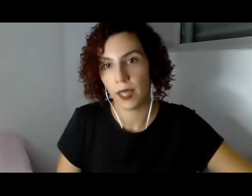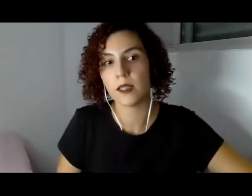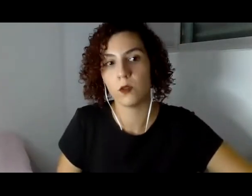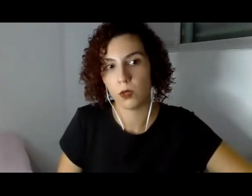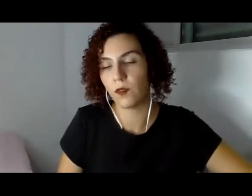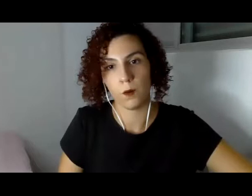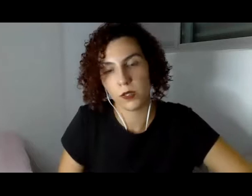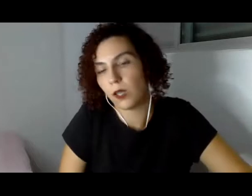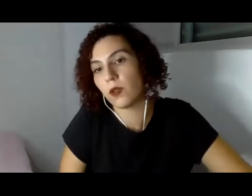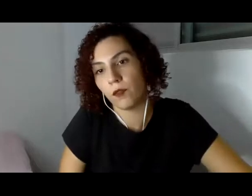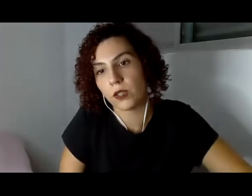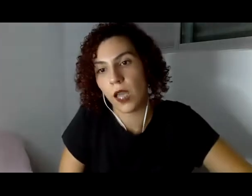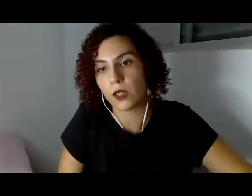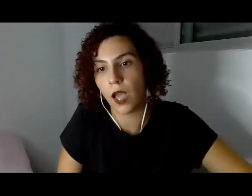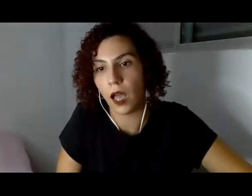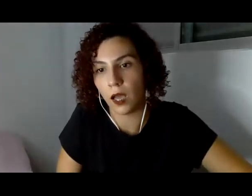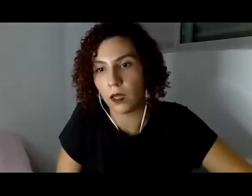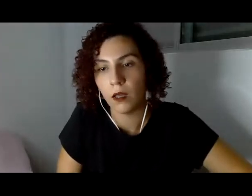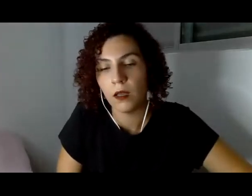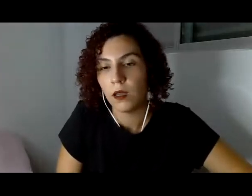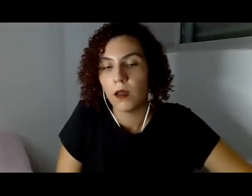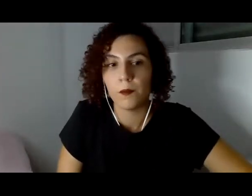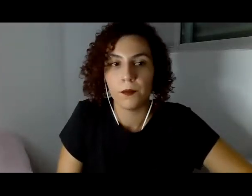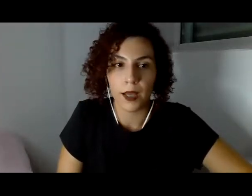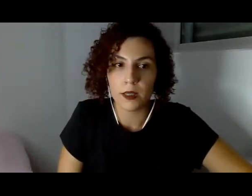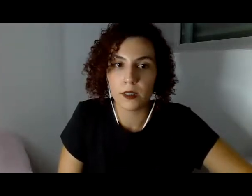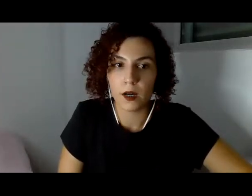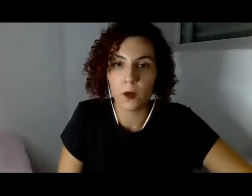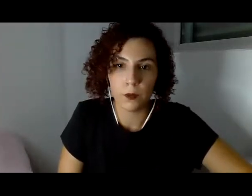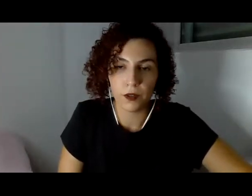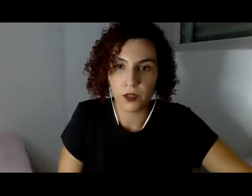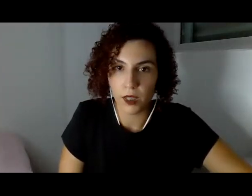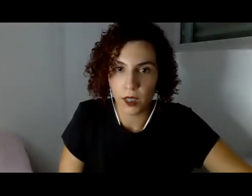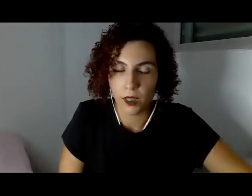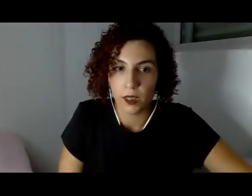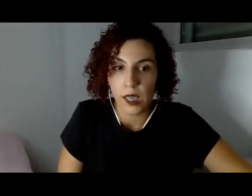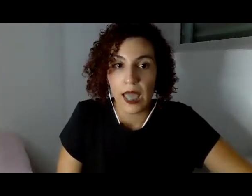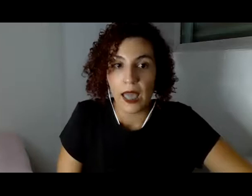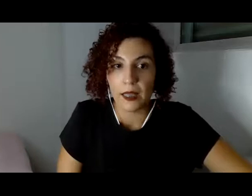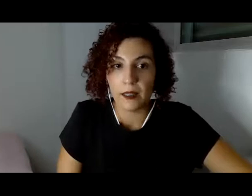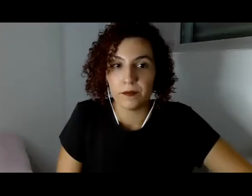Tá? Tem essas duas formas. Aí, o que você achar mais tranquilo para você.